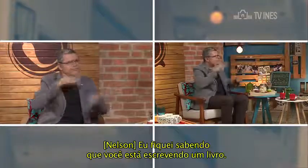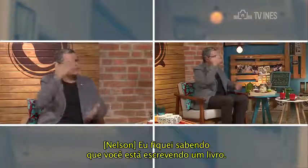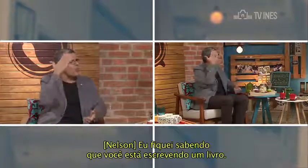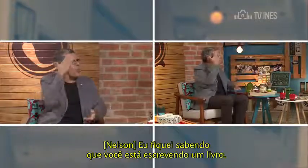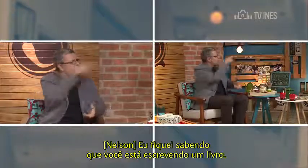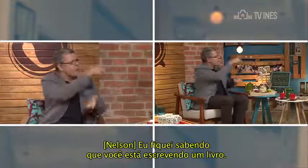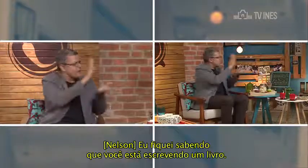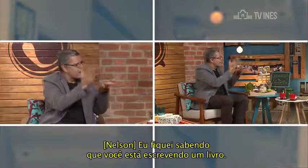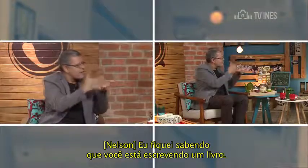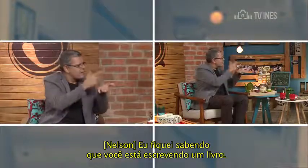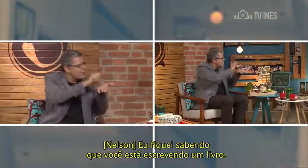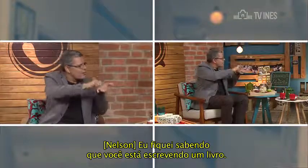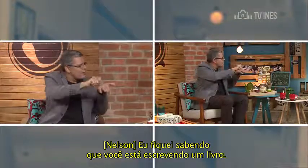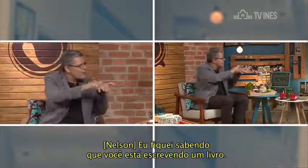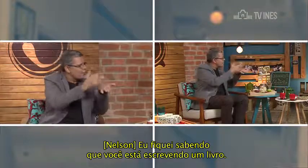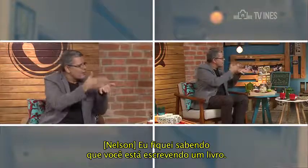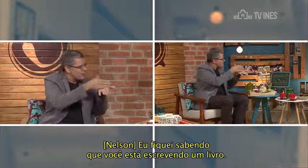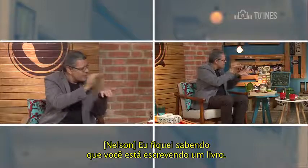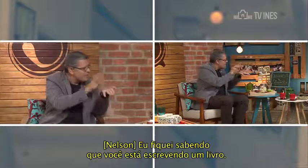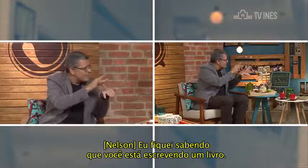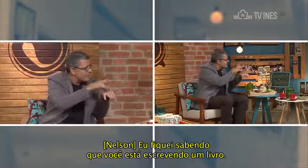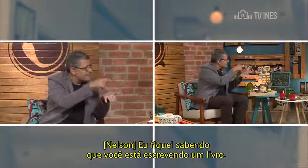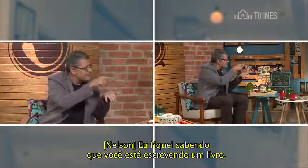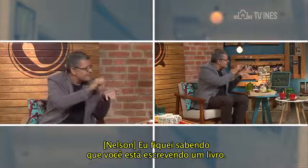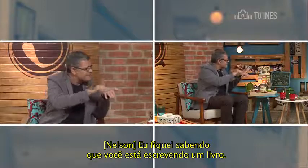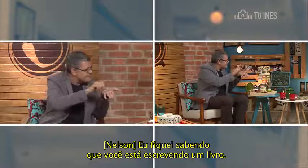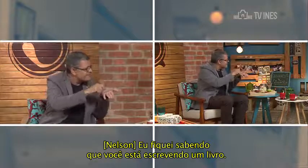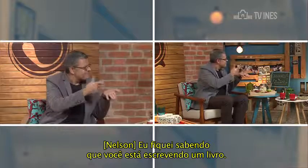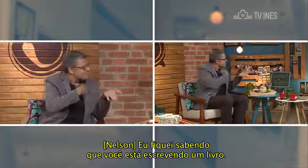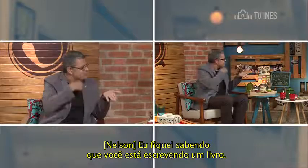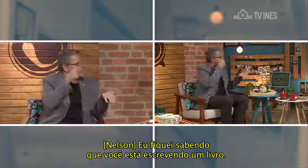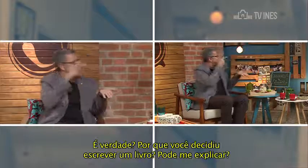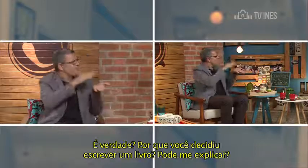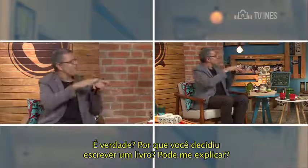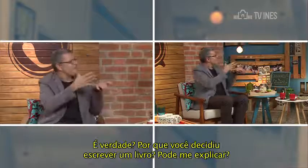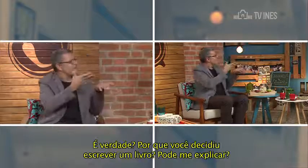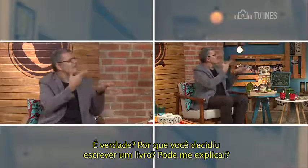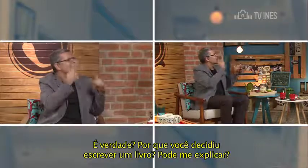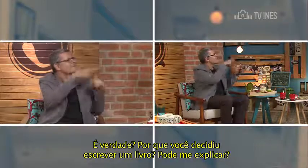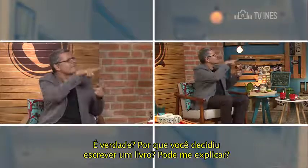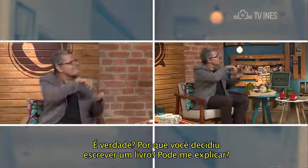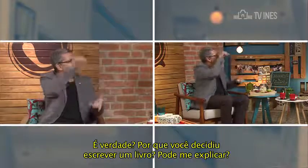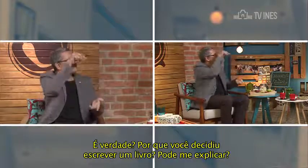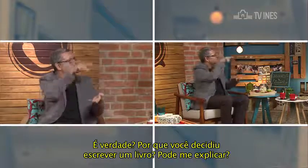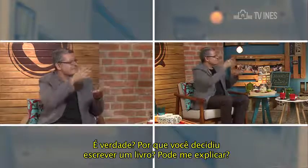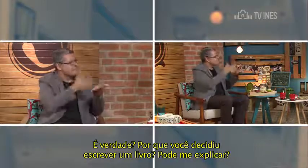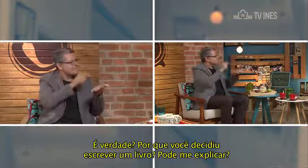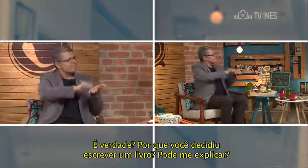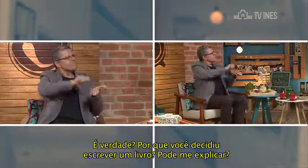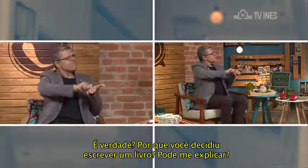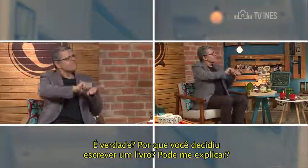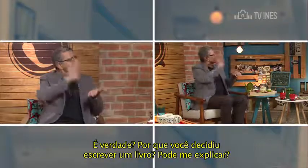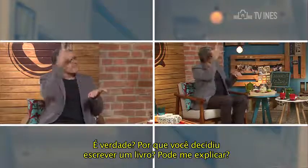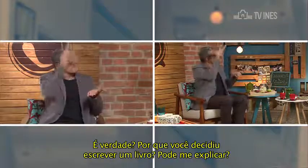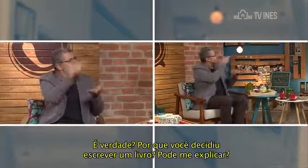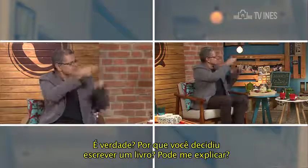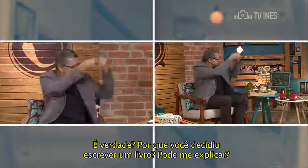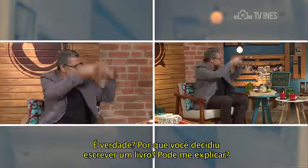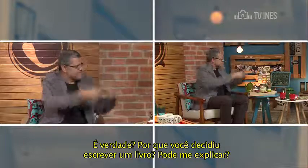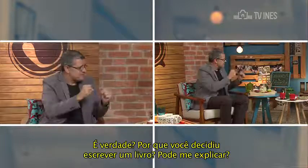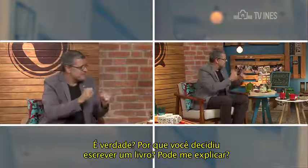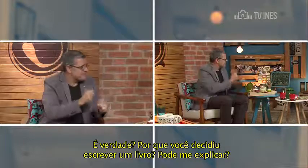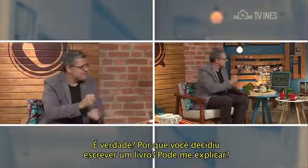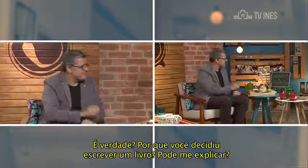Eu fiquei sabendo Que você está Escrevendo um livro É verdade? Por que você decidiu Escrever um livro?